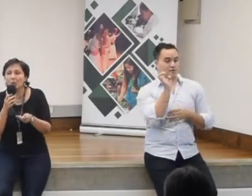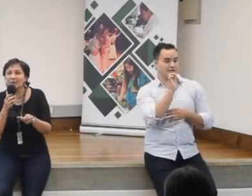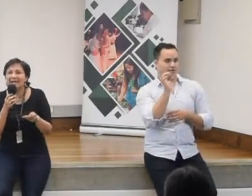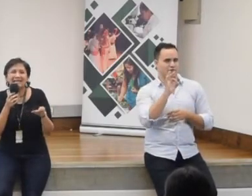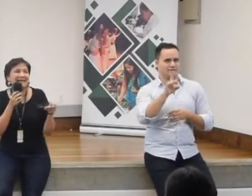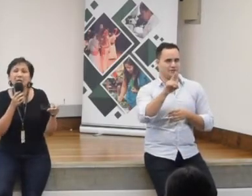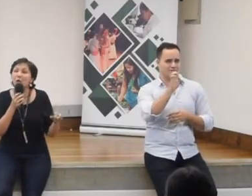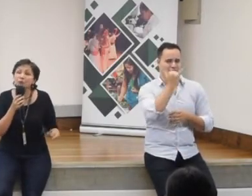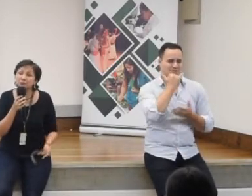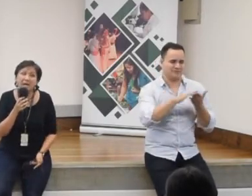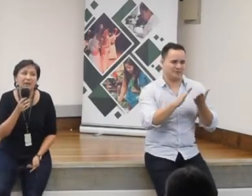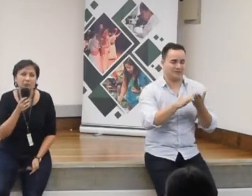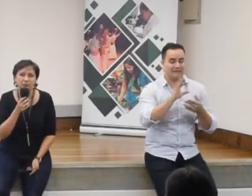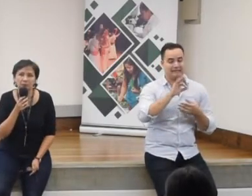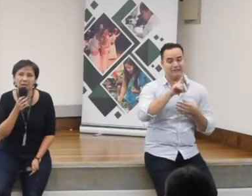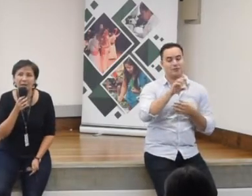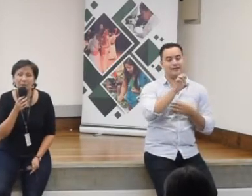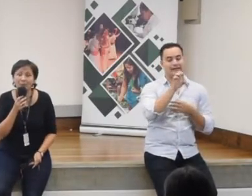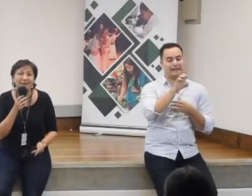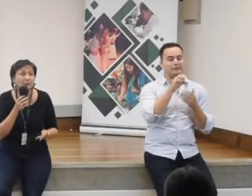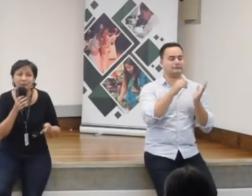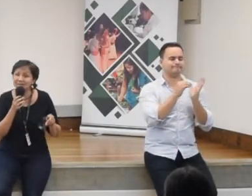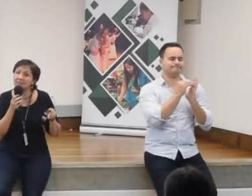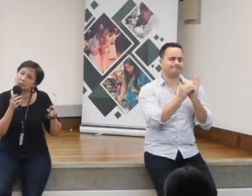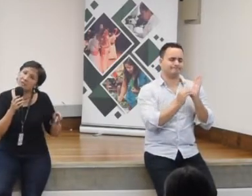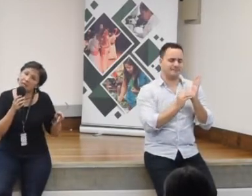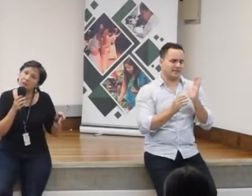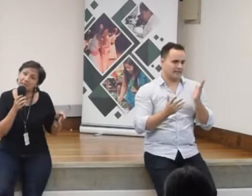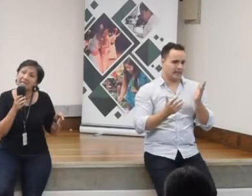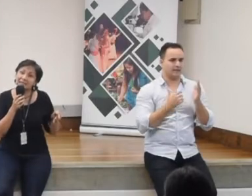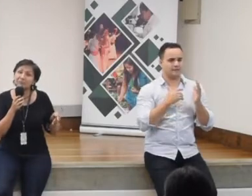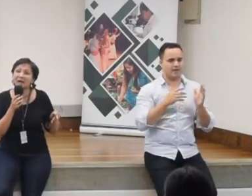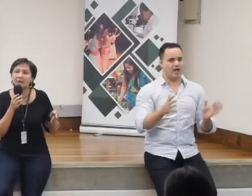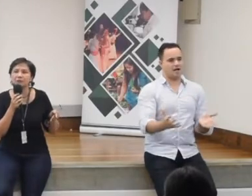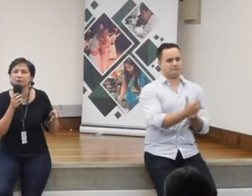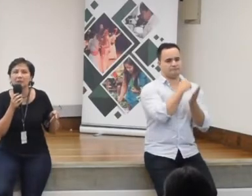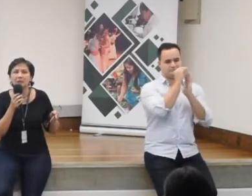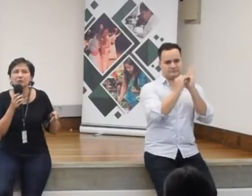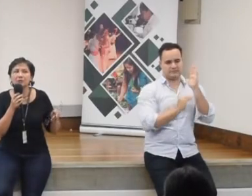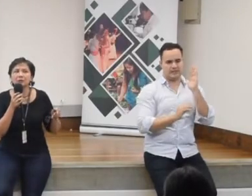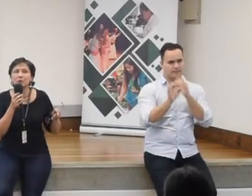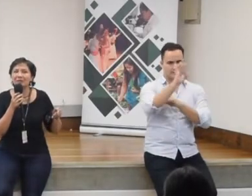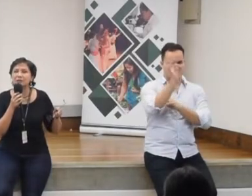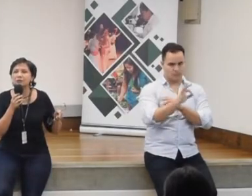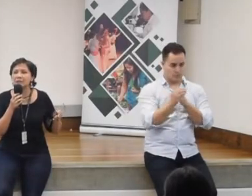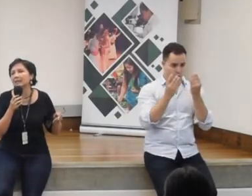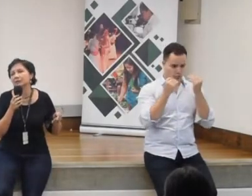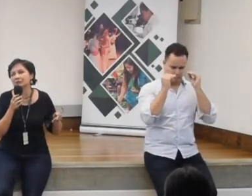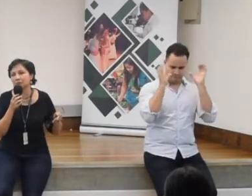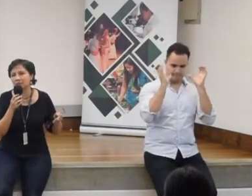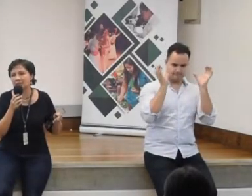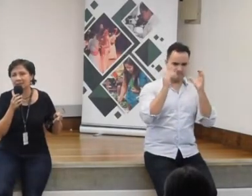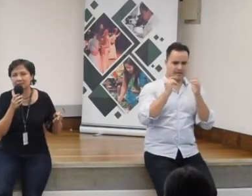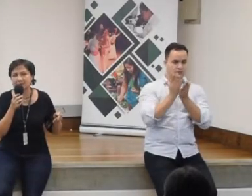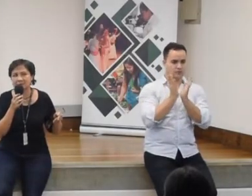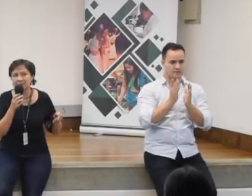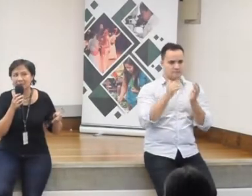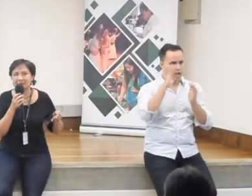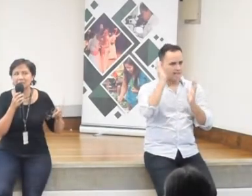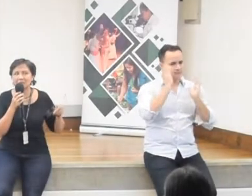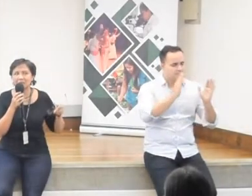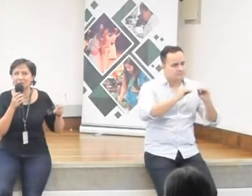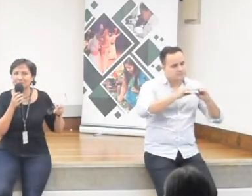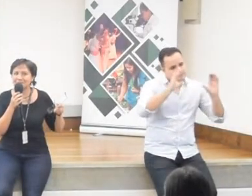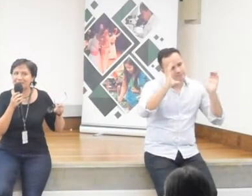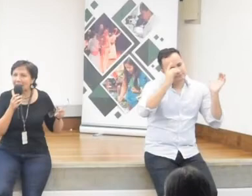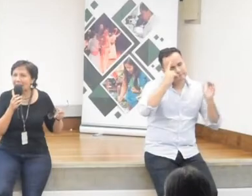en común qué encontramos, por ejemplo, preguntas que nos dejaron ya alarmados, sobre todo al escuchar a los estudiantes,